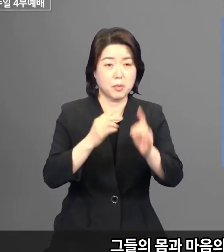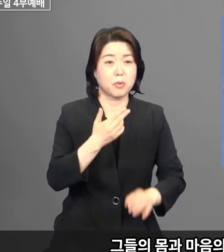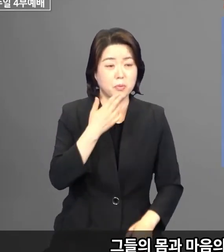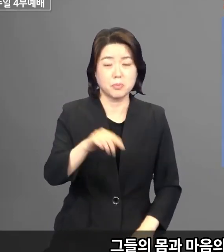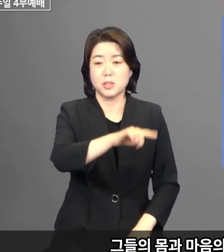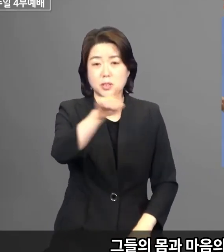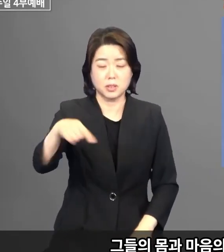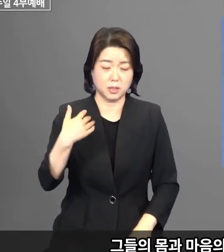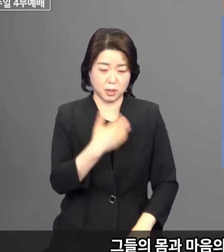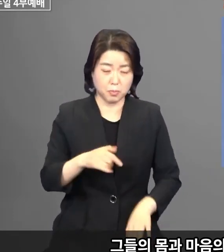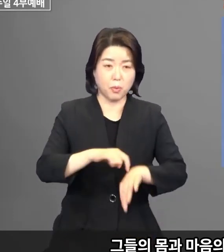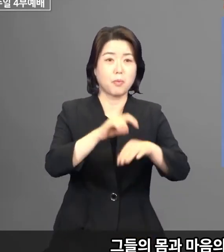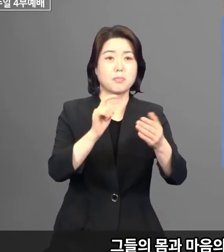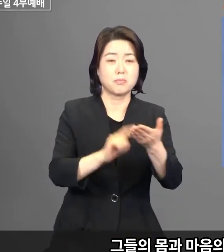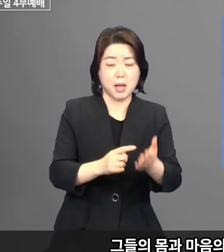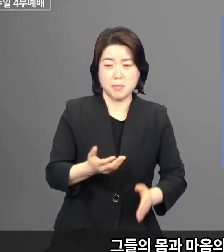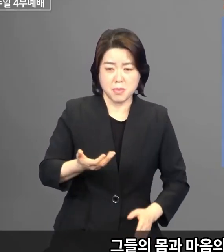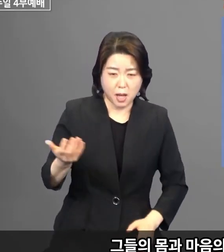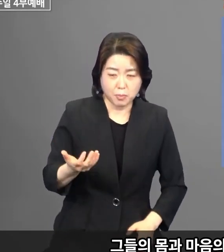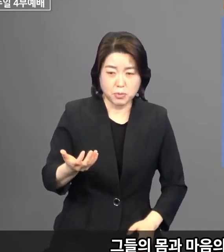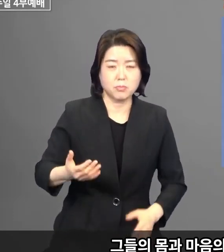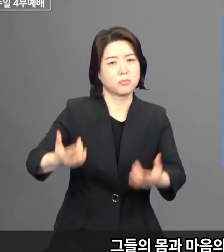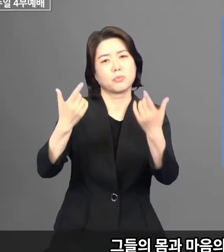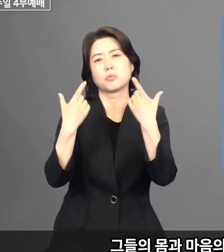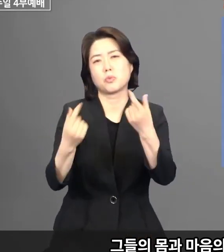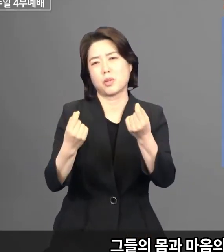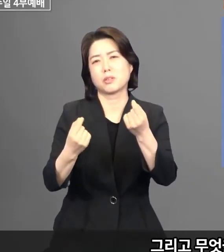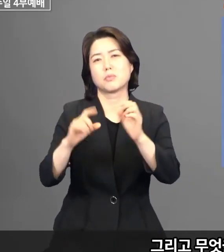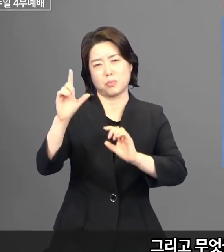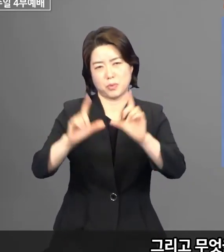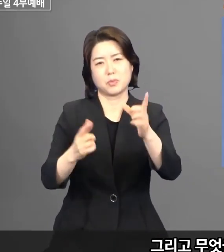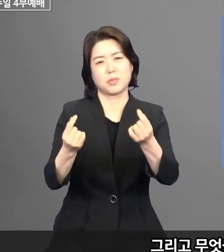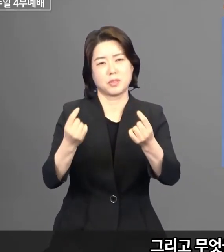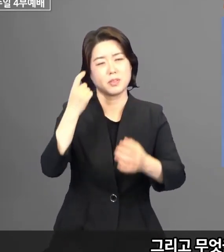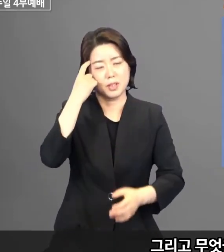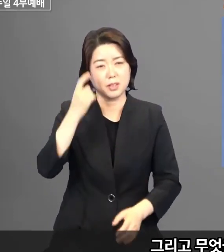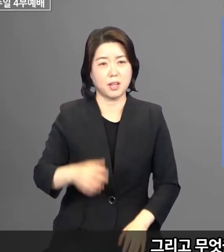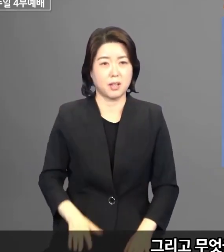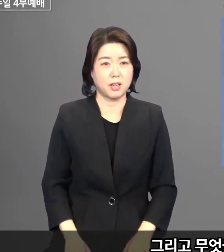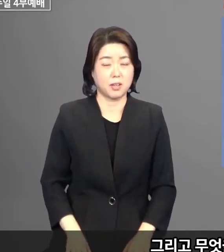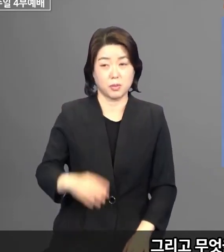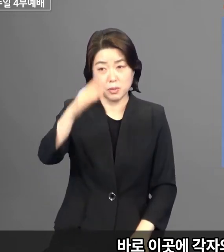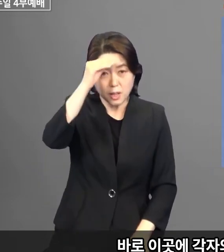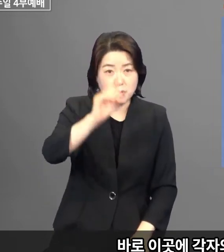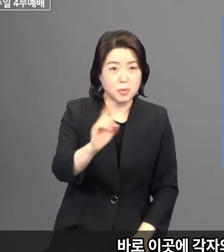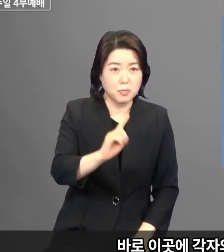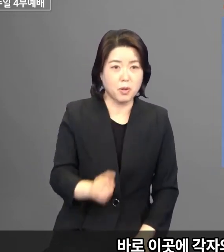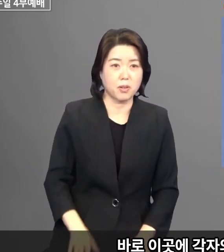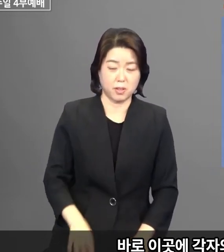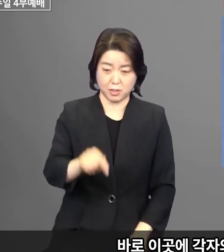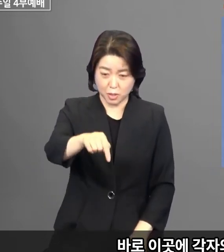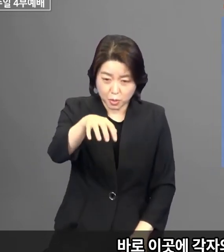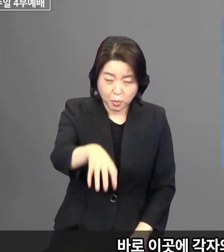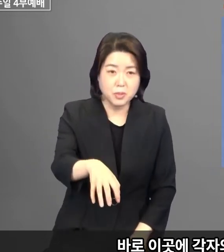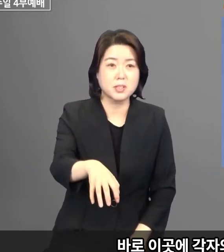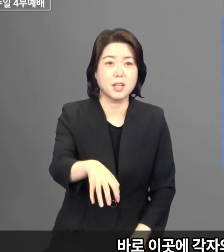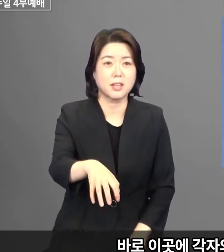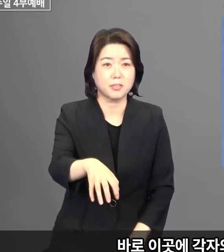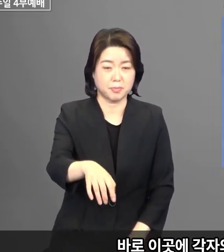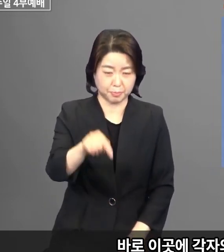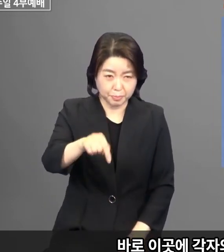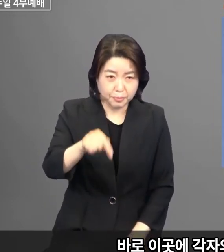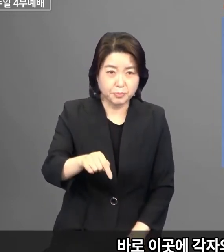그들의 몸과 마음의 아픔을 닮았습니다. 그리고 무엇을 닮았나요? 바로 이곳에